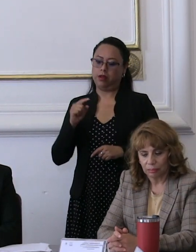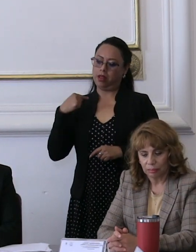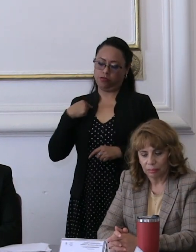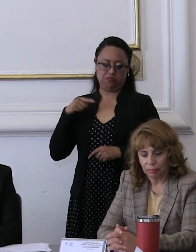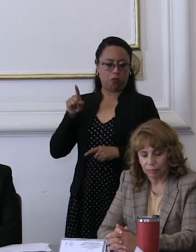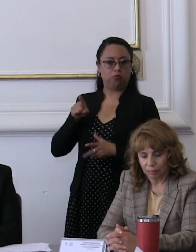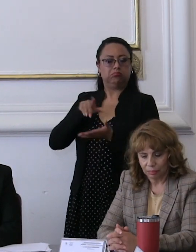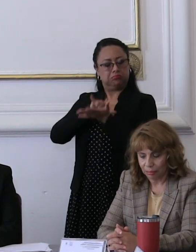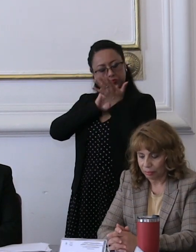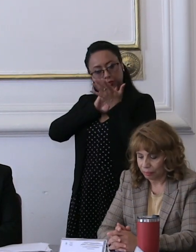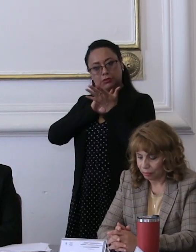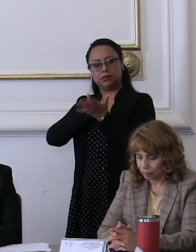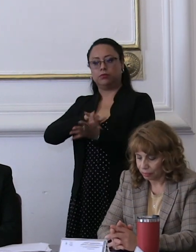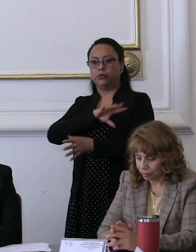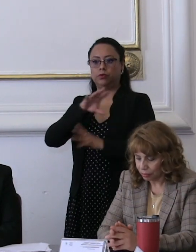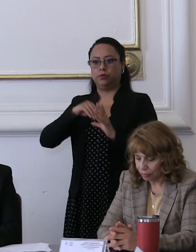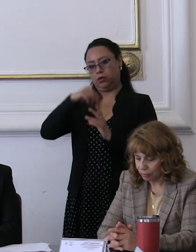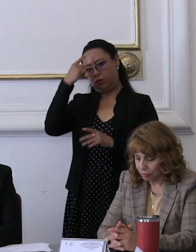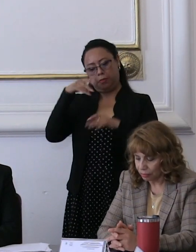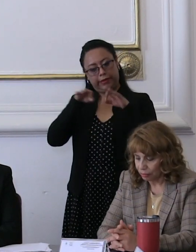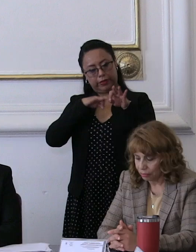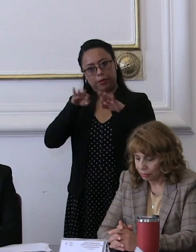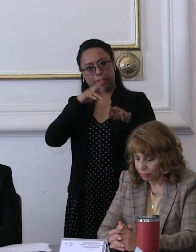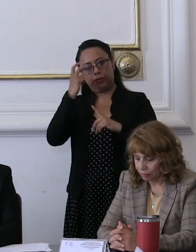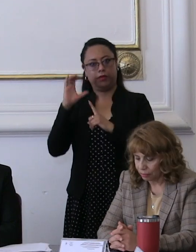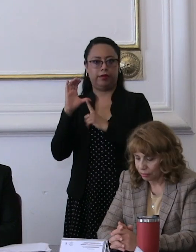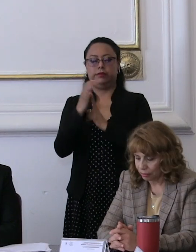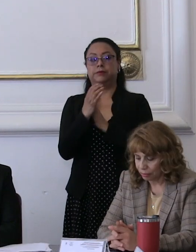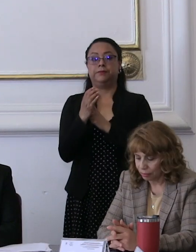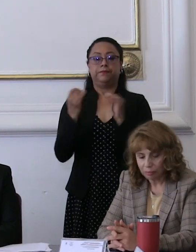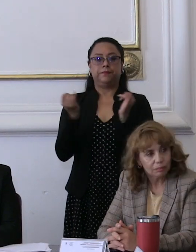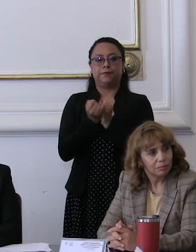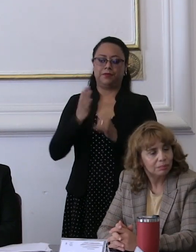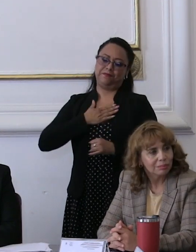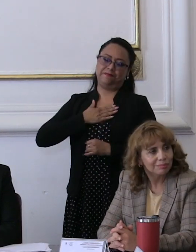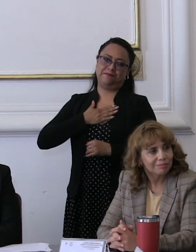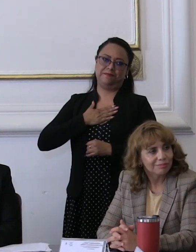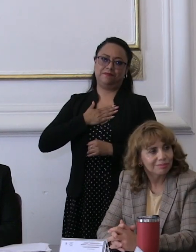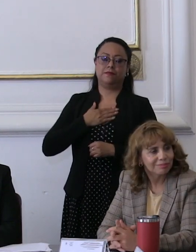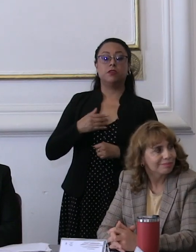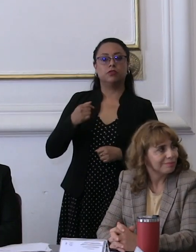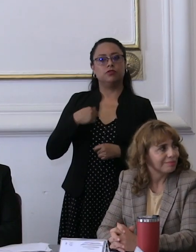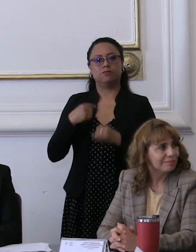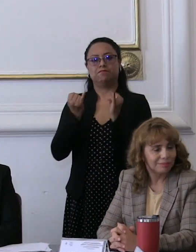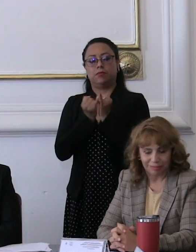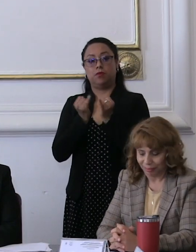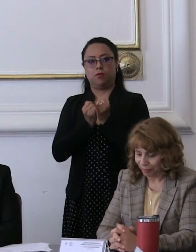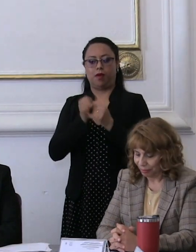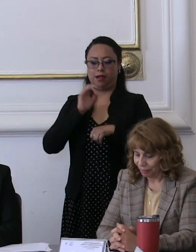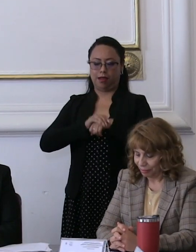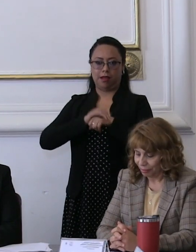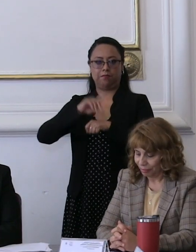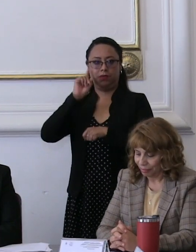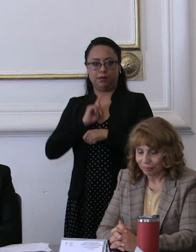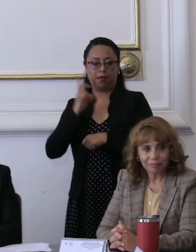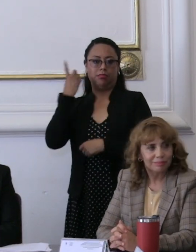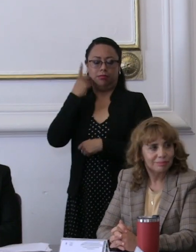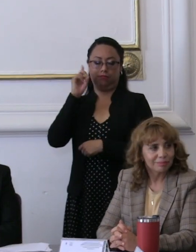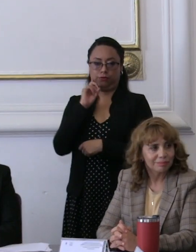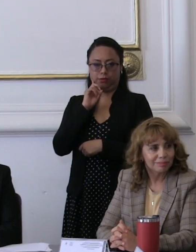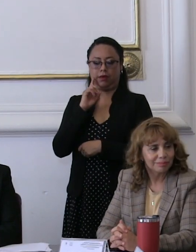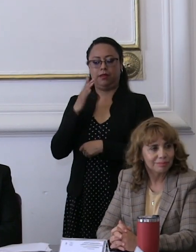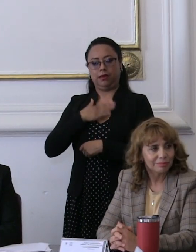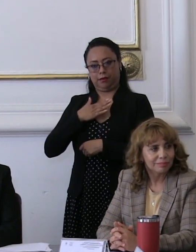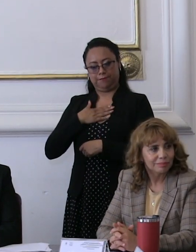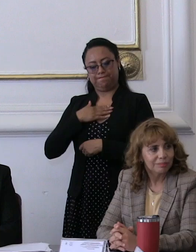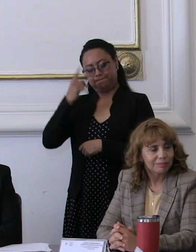para el trabajo de esta comisión y en lo personal pues también cuentas conmigo como una amiga, como una diputada que se pone